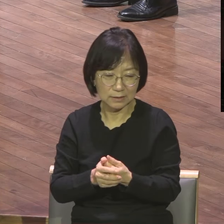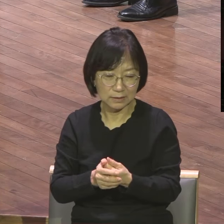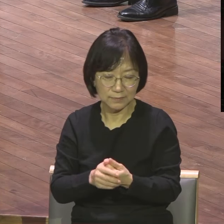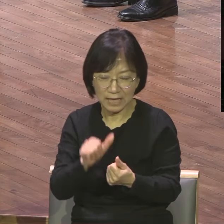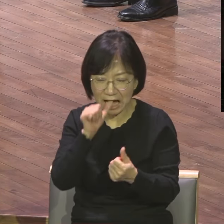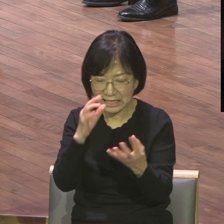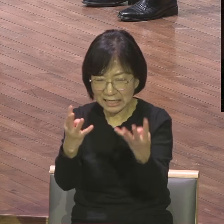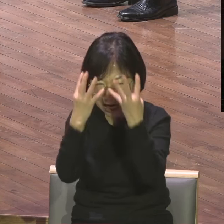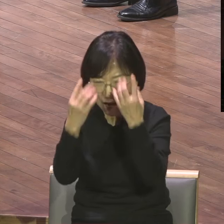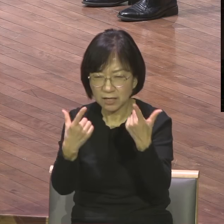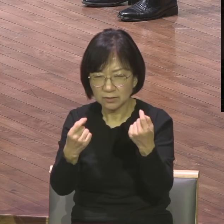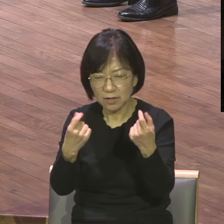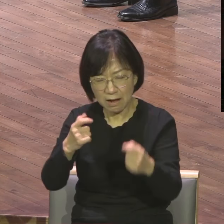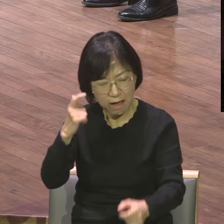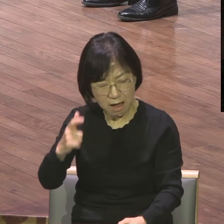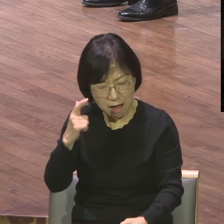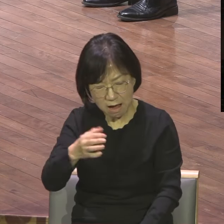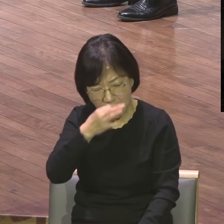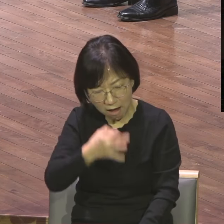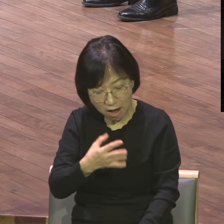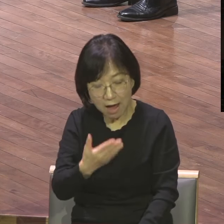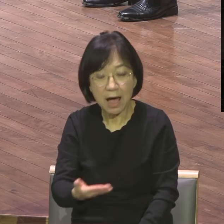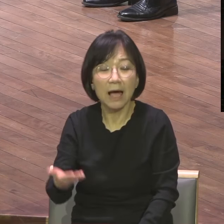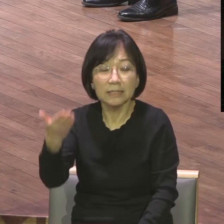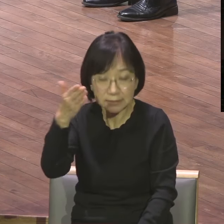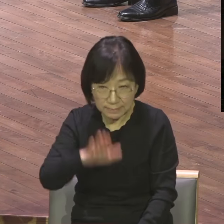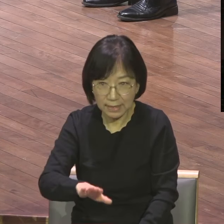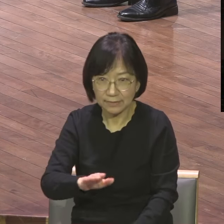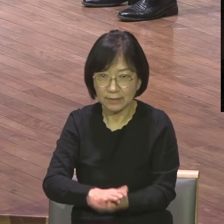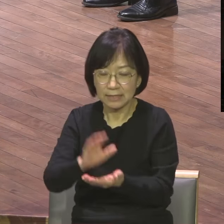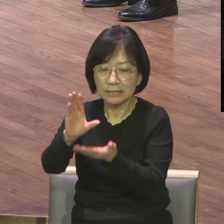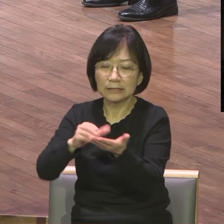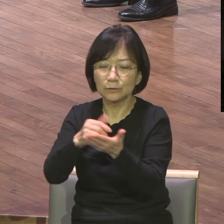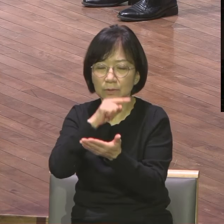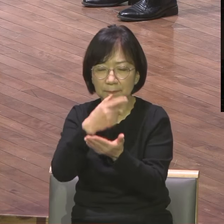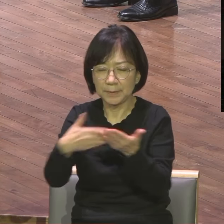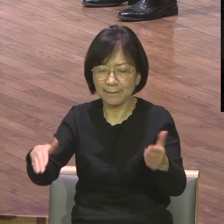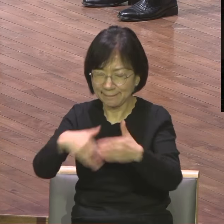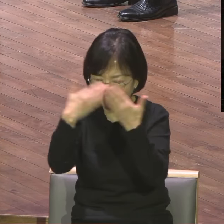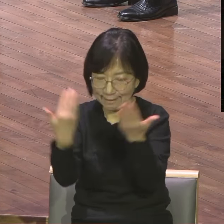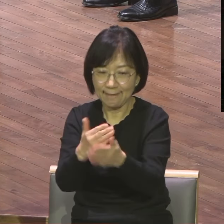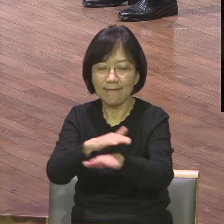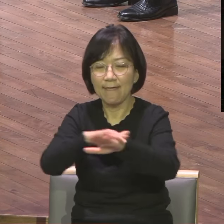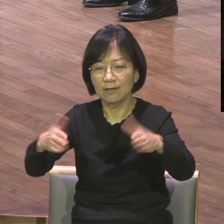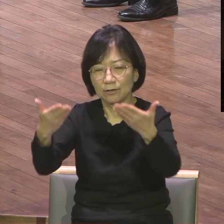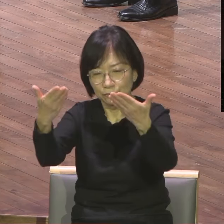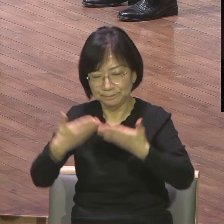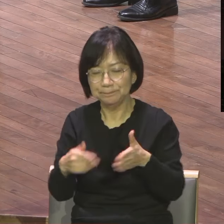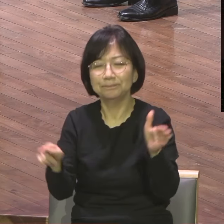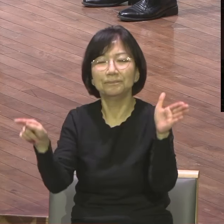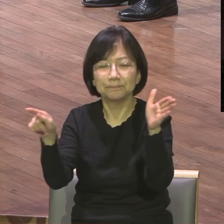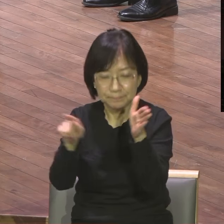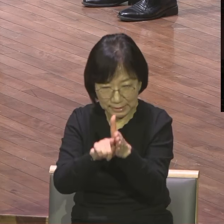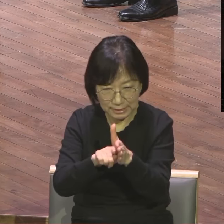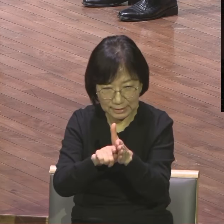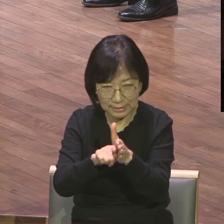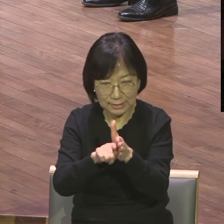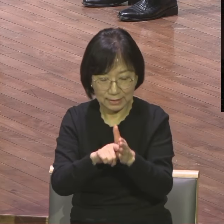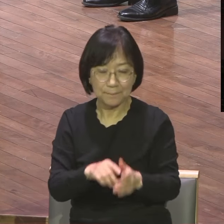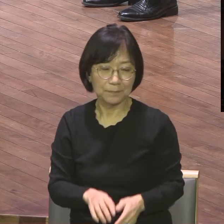그리스도의 피는 해결될 줄 믿습니다. 151장 우리 찬양하면서 우리 마음속에 간절히 기도하는